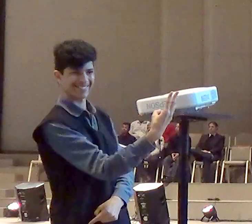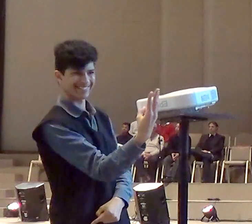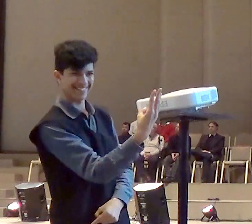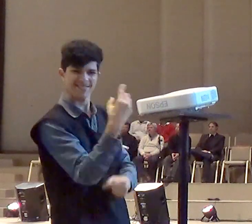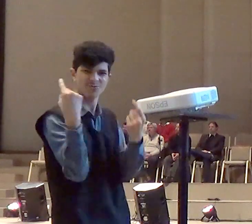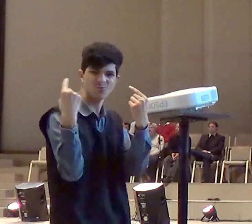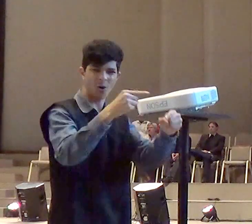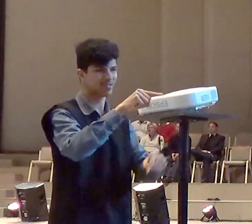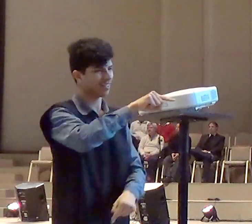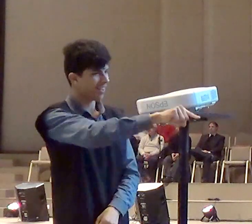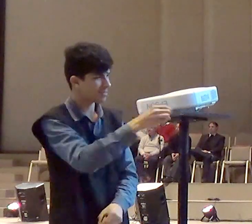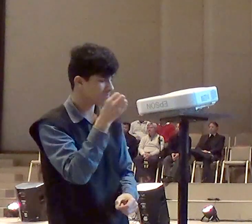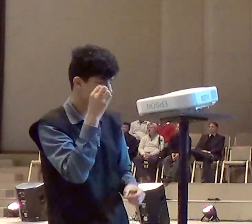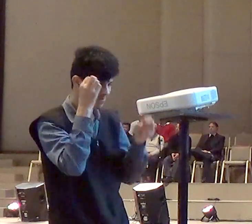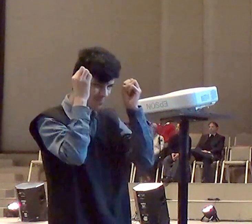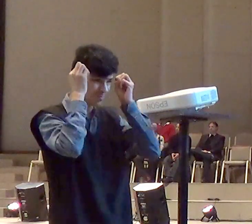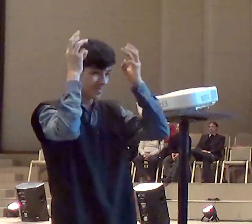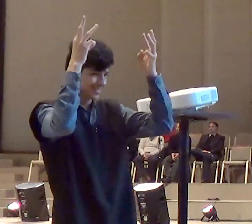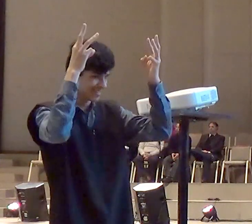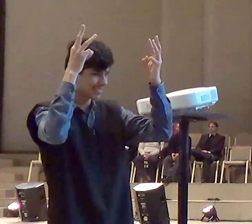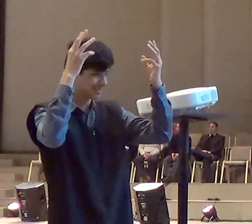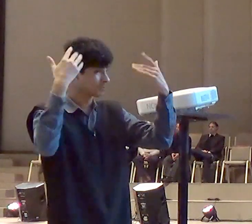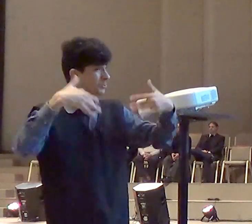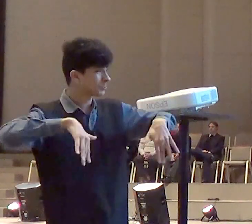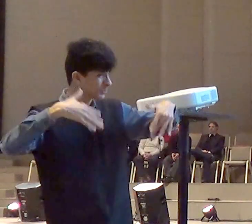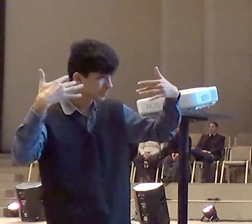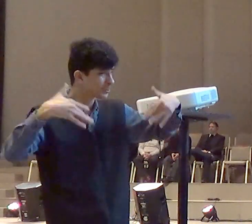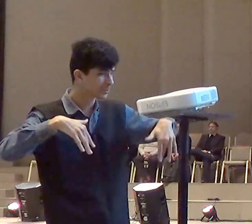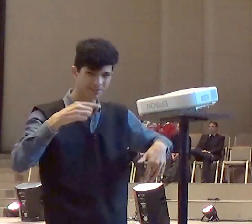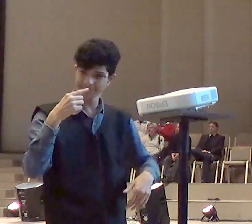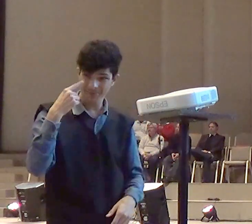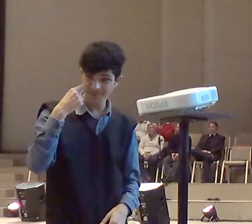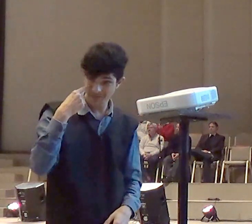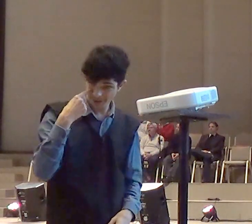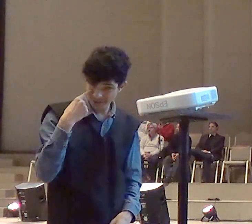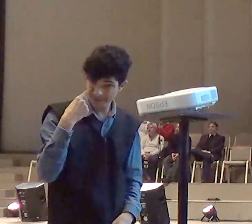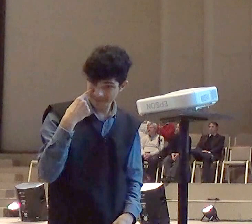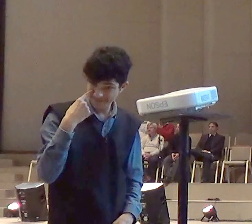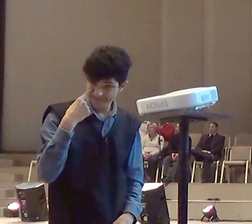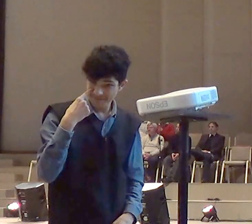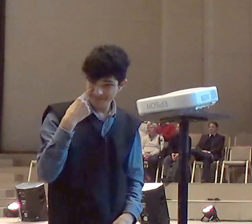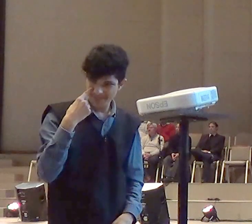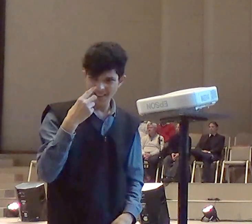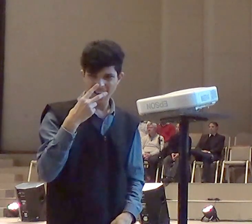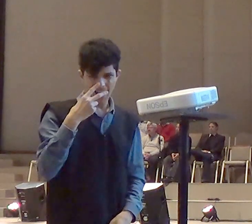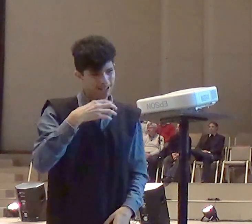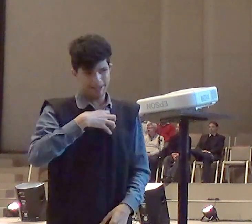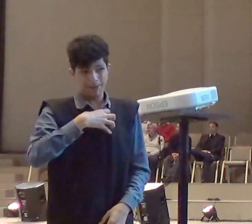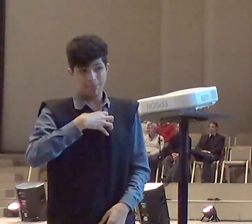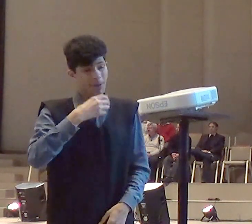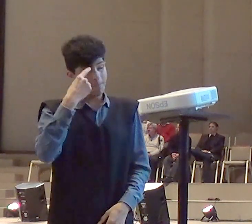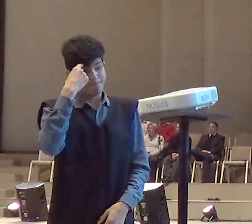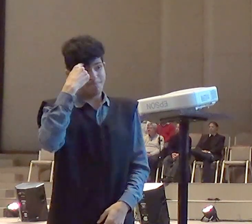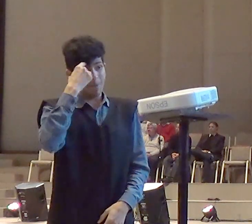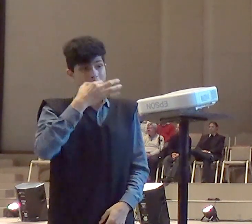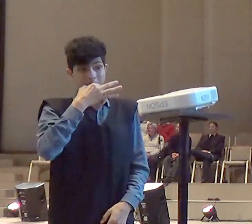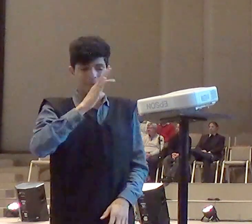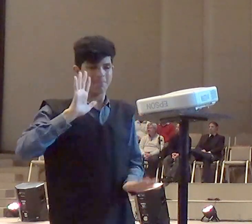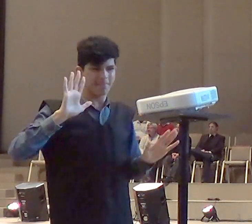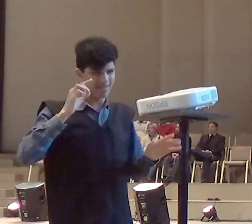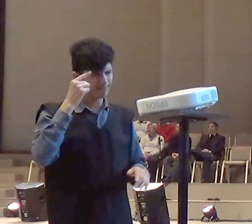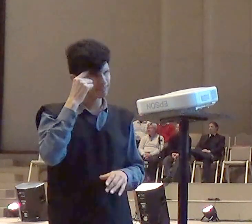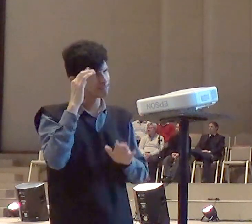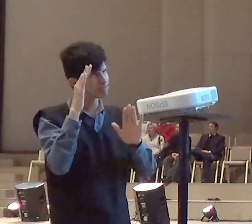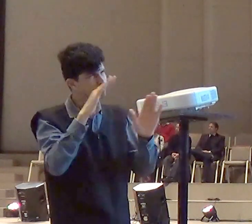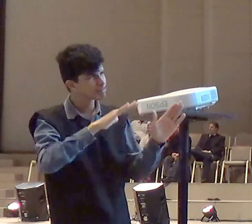contra Moisés Esse é um cenário que tá ali eu acho que foi dolorido para Moisés quando alguém